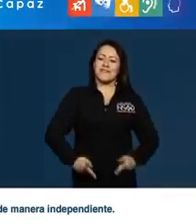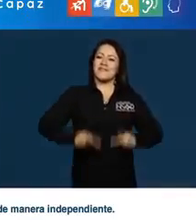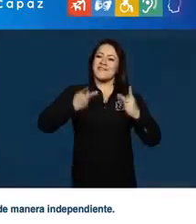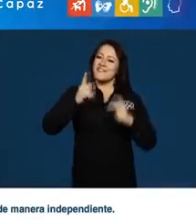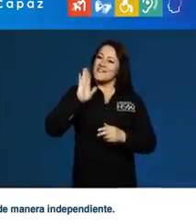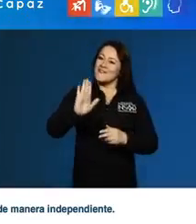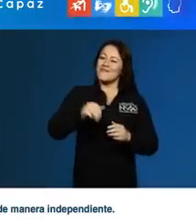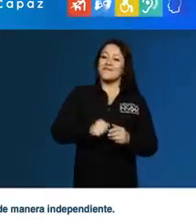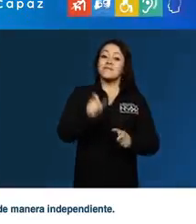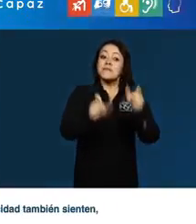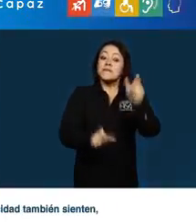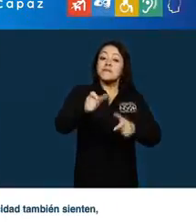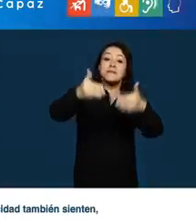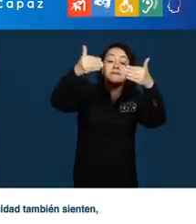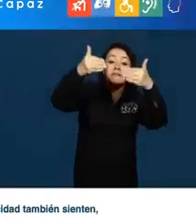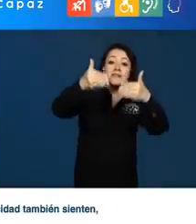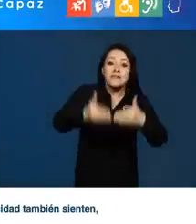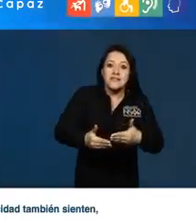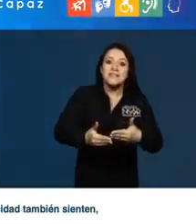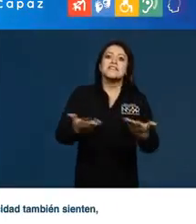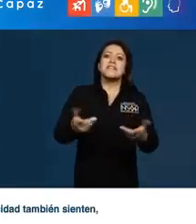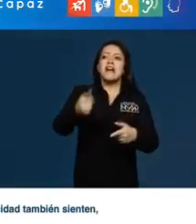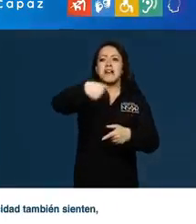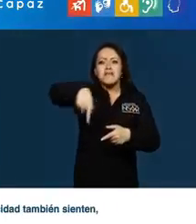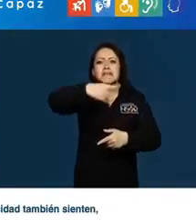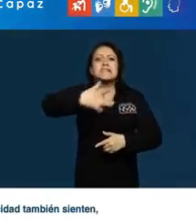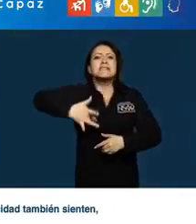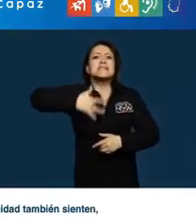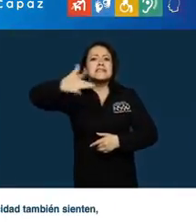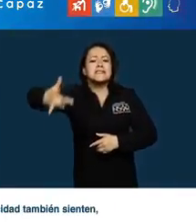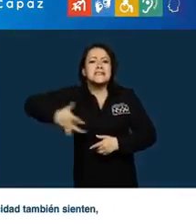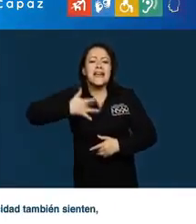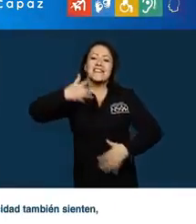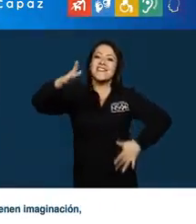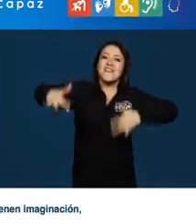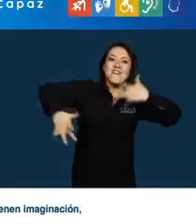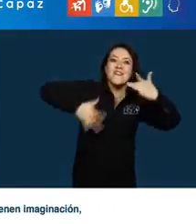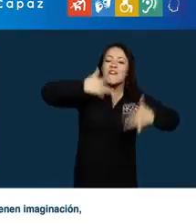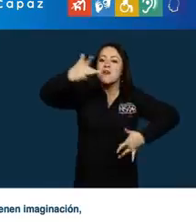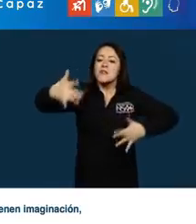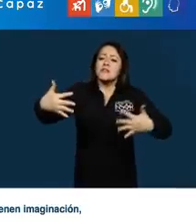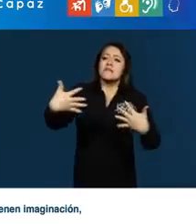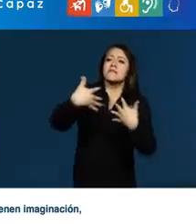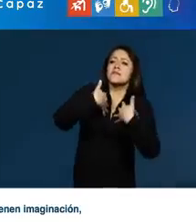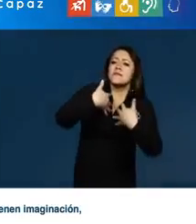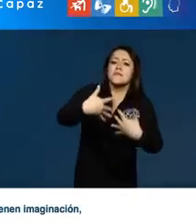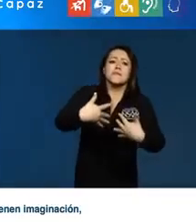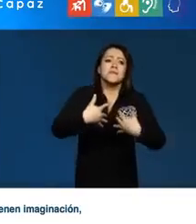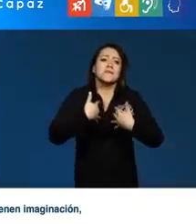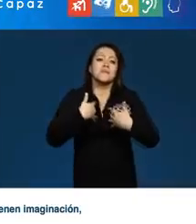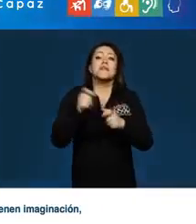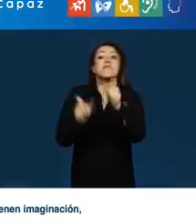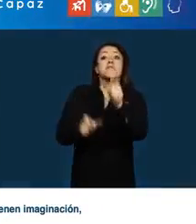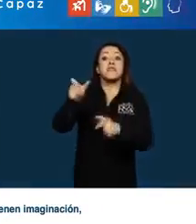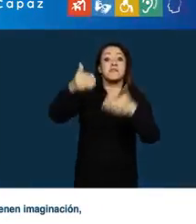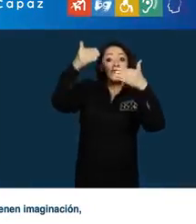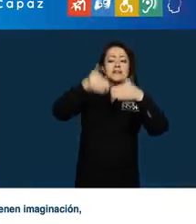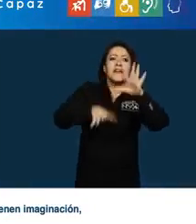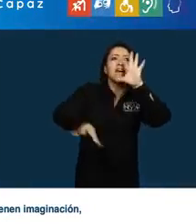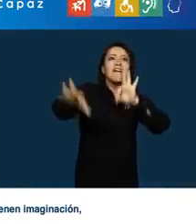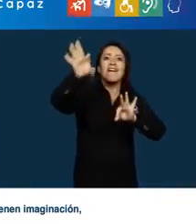manera independiente. Las personas con discapacidad también sienten, gozan, sufren,